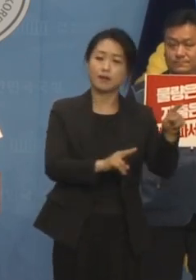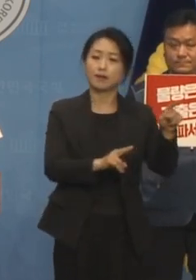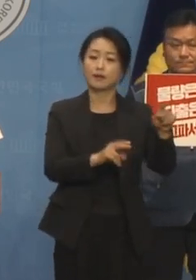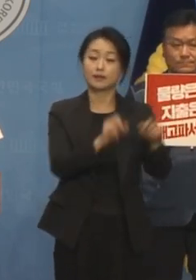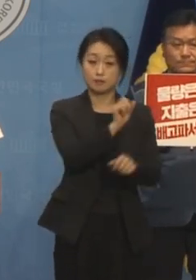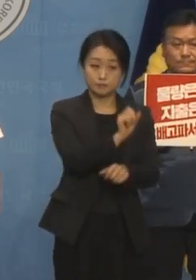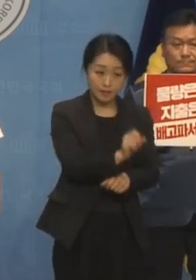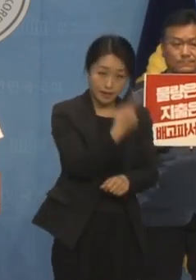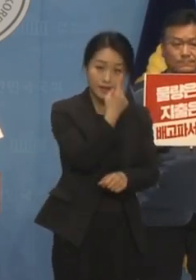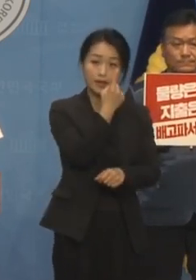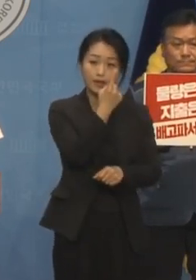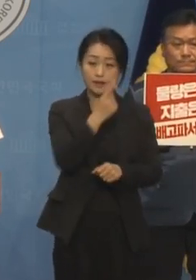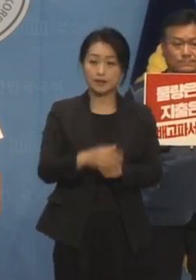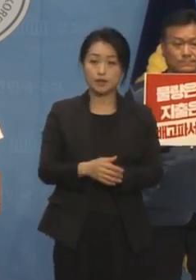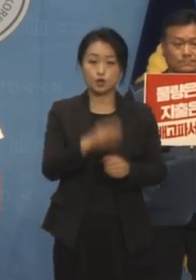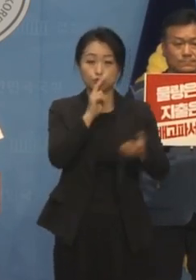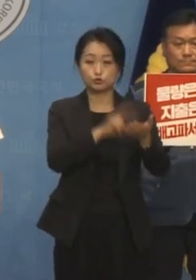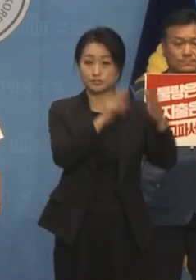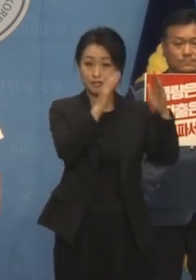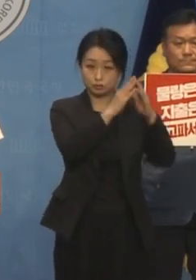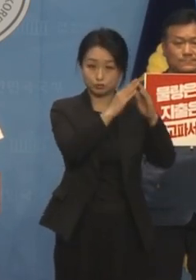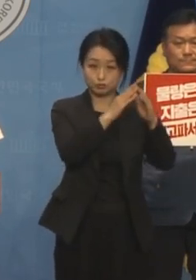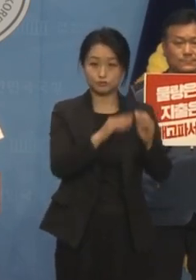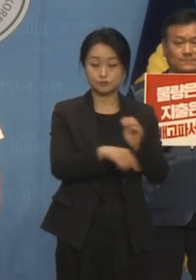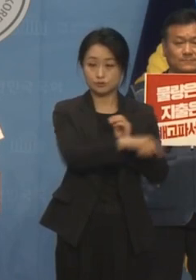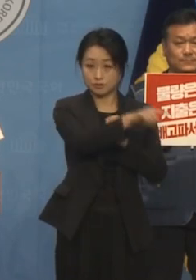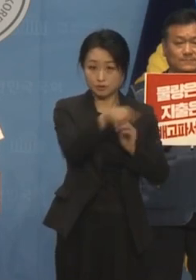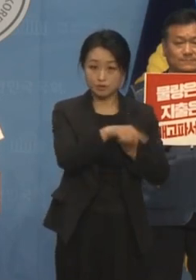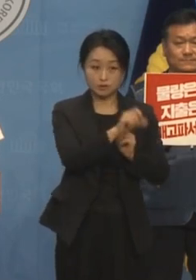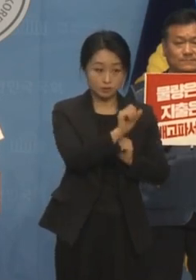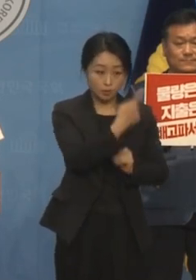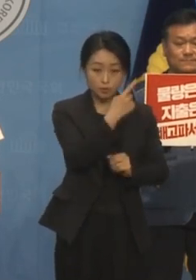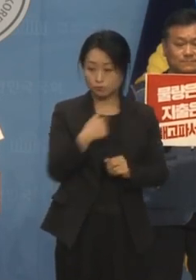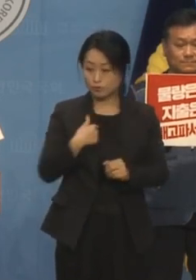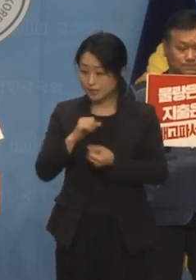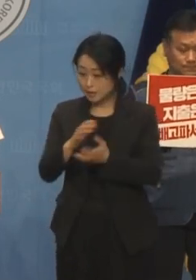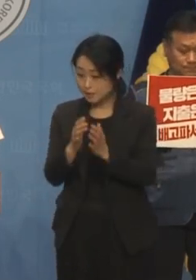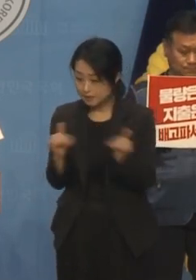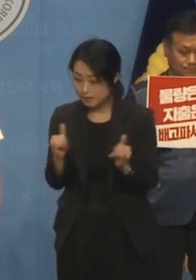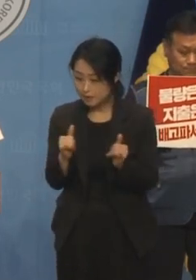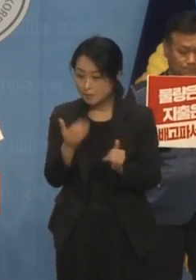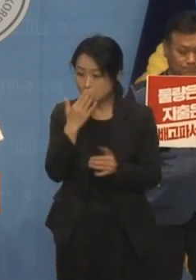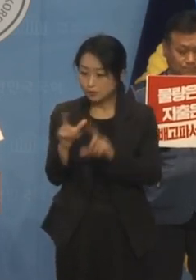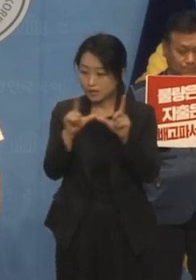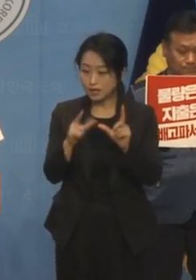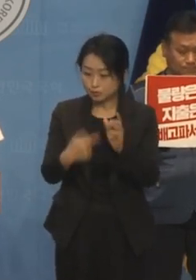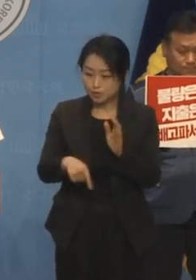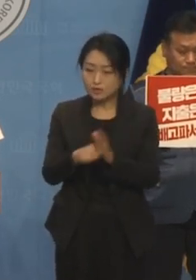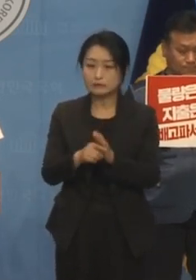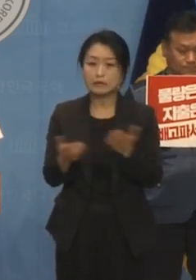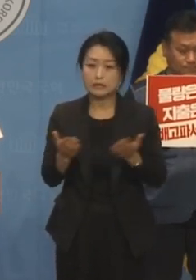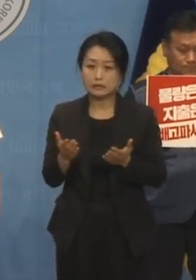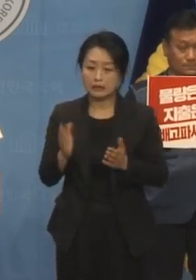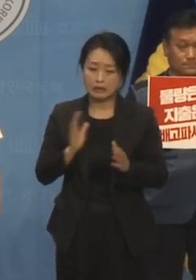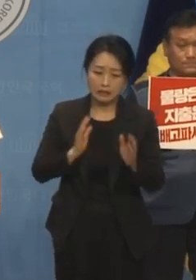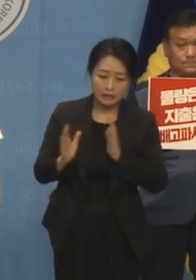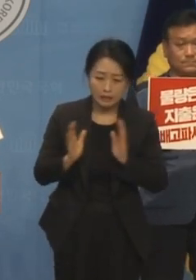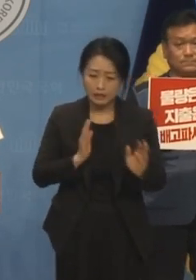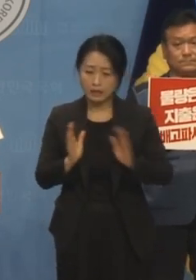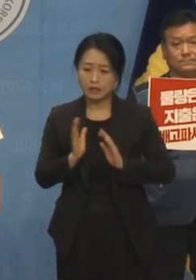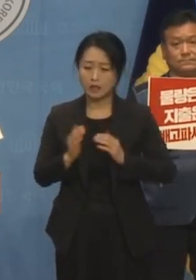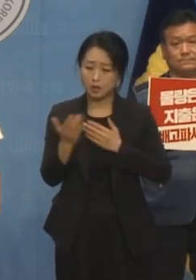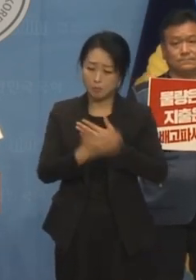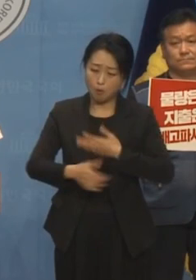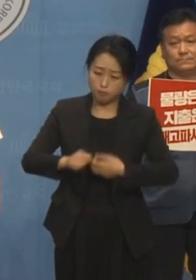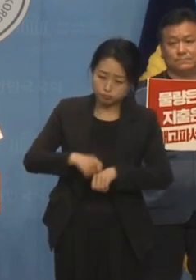이에 따라 많은 우체국 택배 종사자들이 생계를 유지하기 위해 투잡을 뛰고 있으며 이는 과로